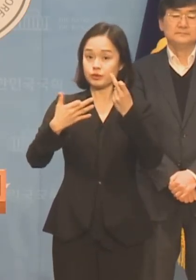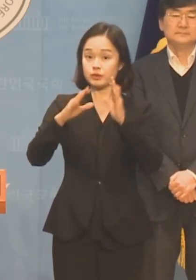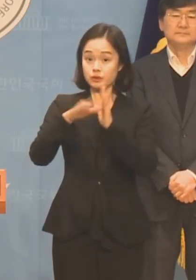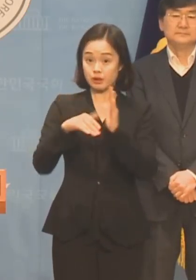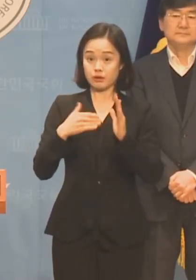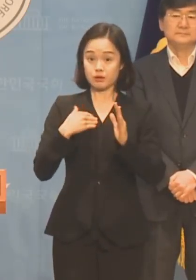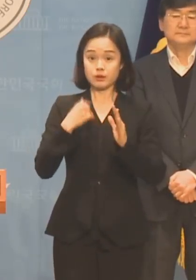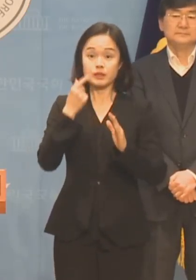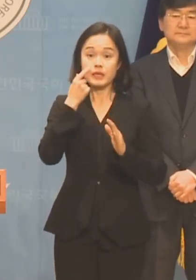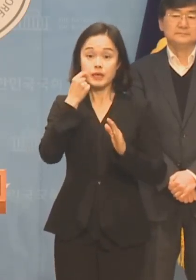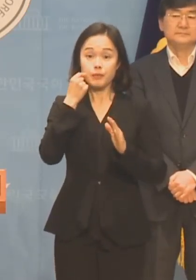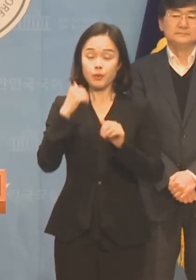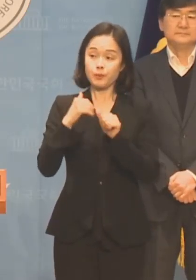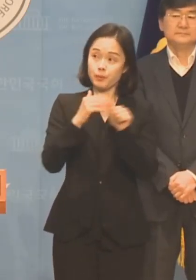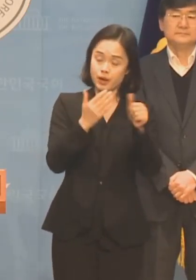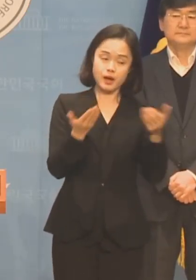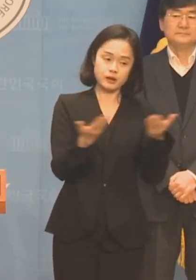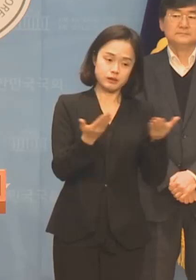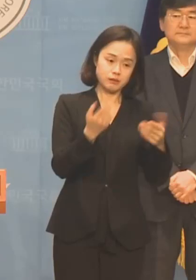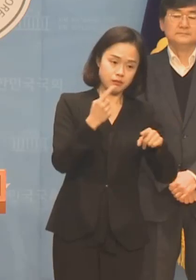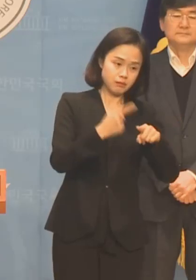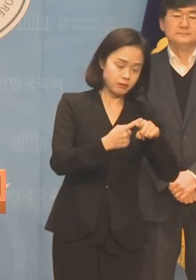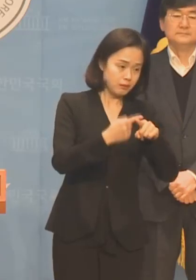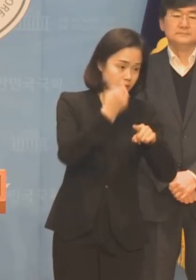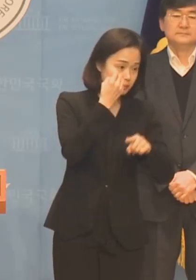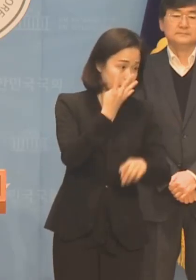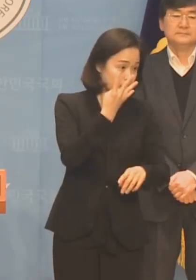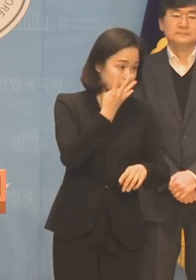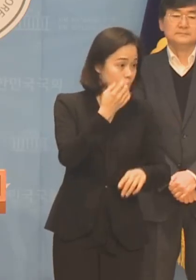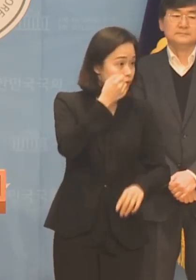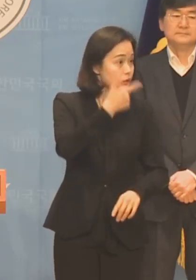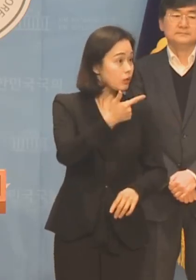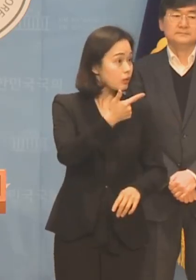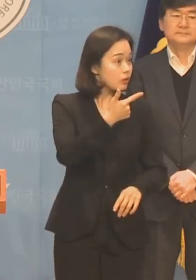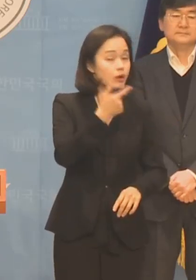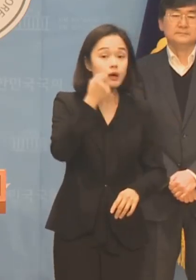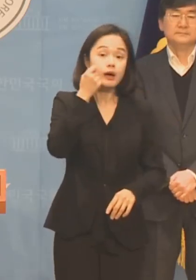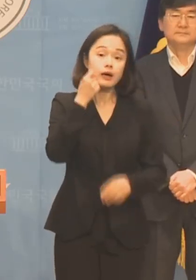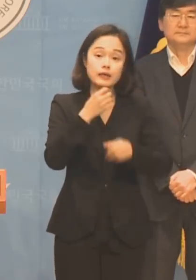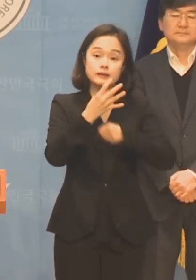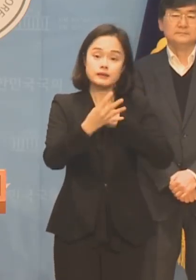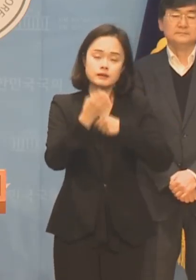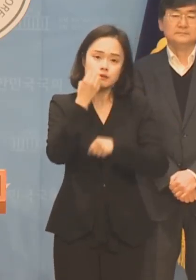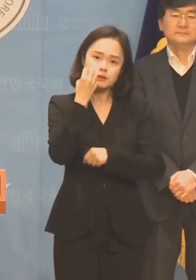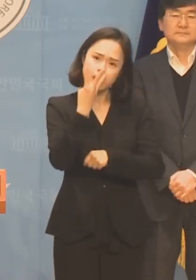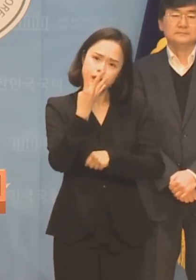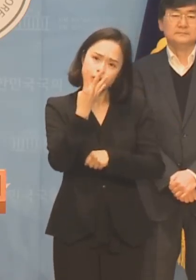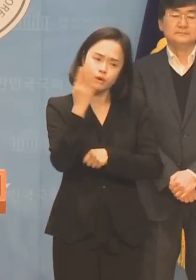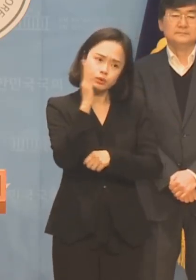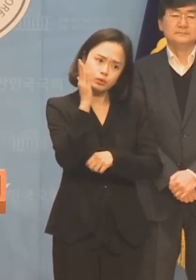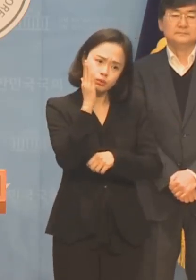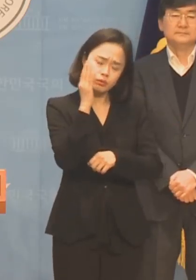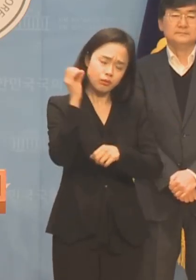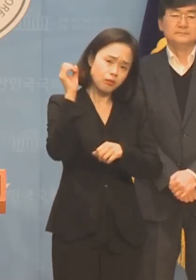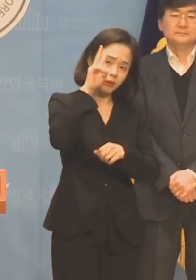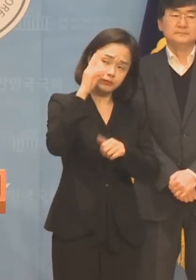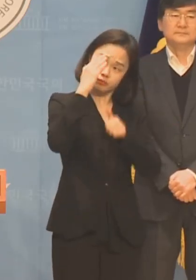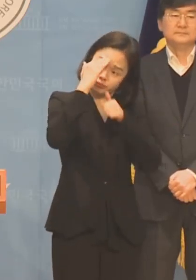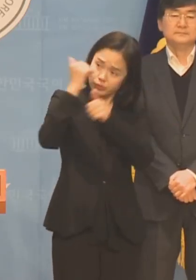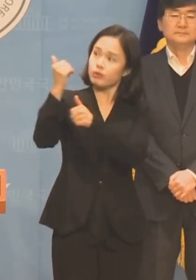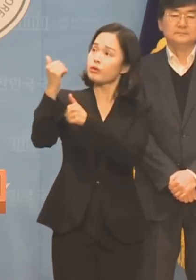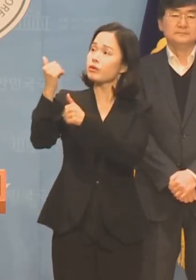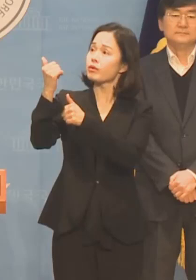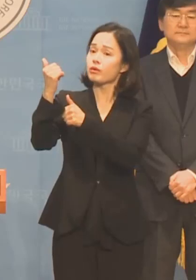특파원으로 있다가 4개월 반 만에 소환 통보를 받았고요. MBC에 있었던 12명의 특파원이 아무런 이유 없이 전원